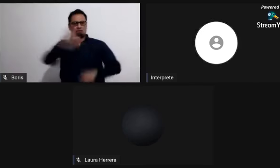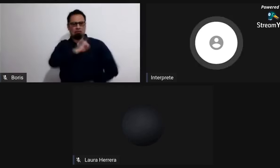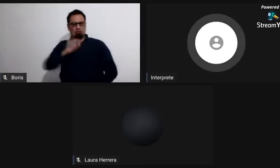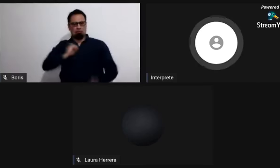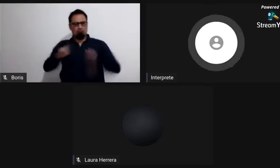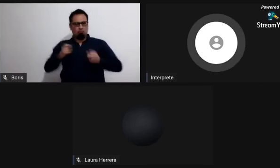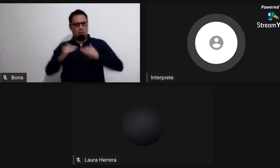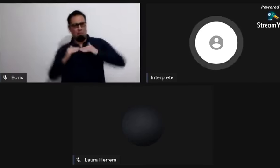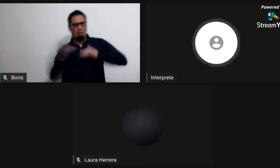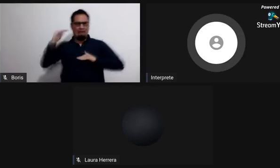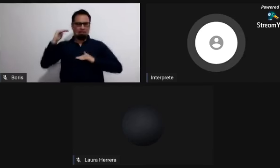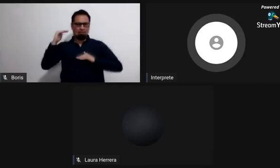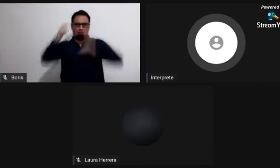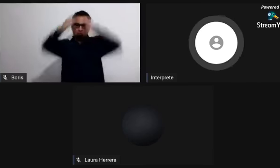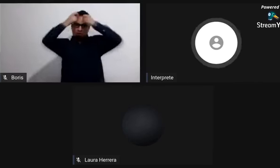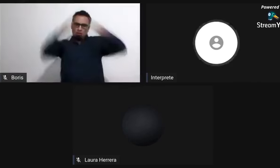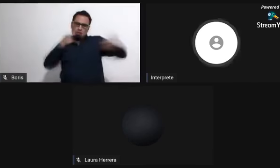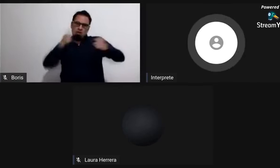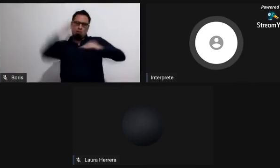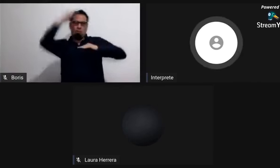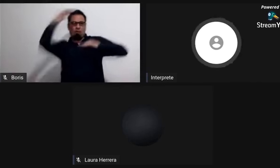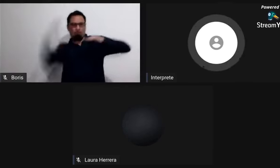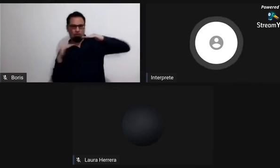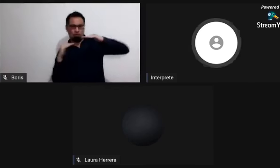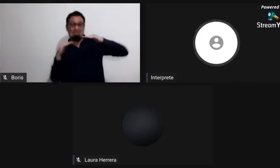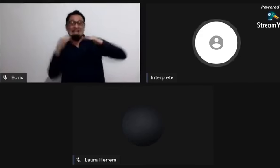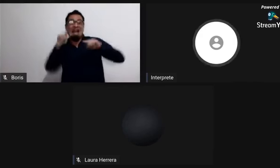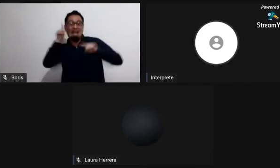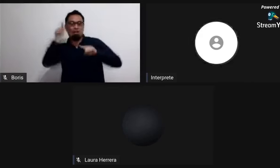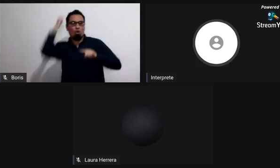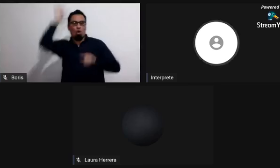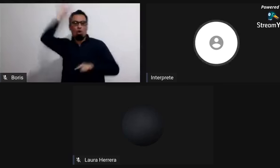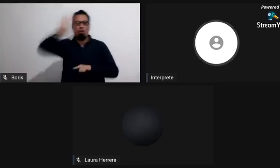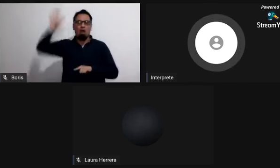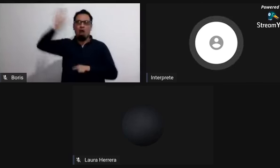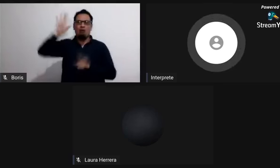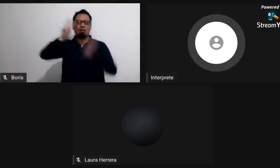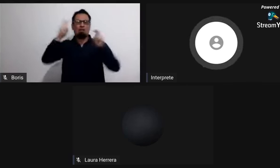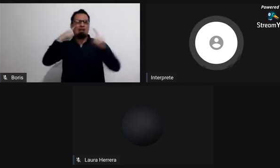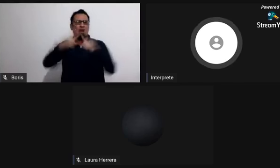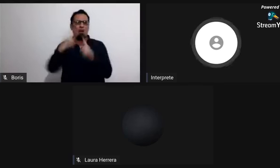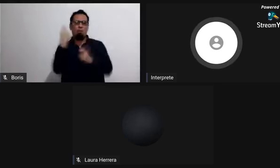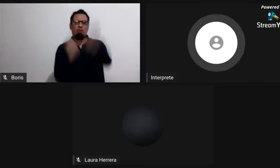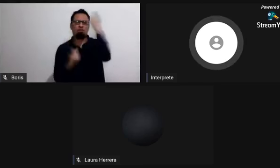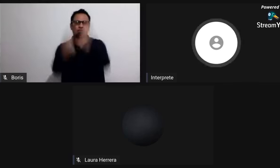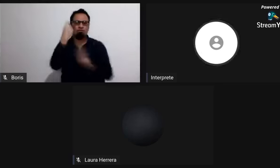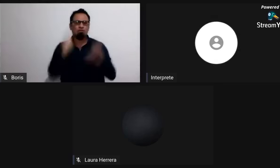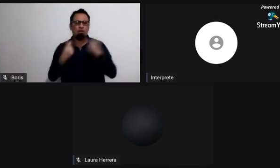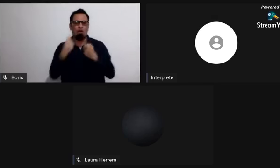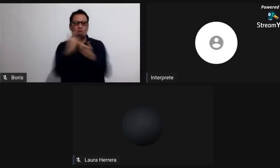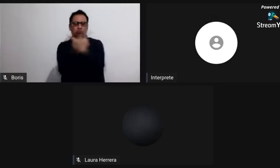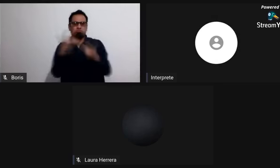sino que buscaban o perseguían un modelo de gobierno diferente,